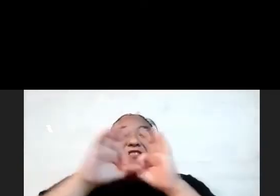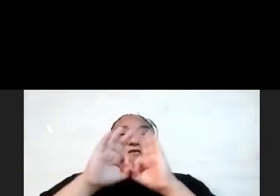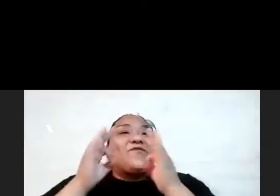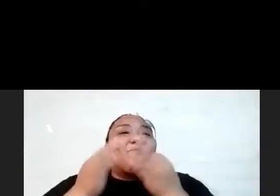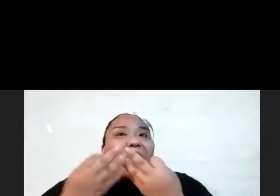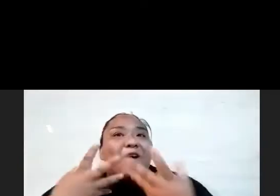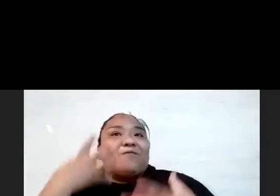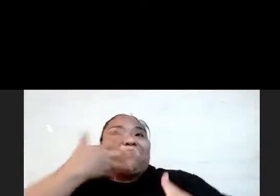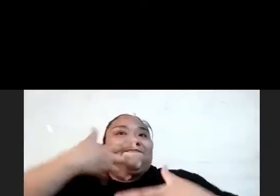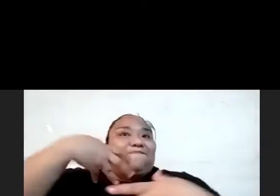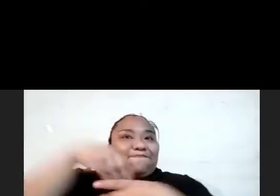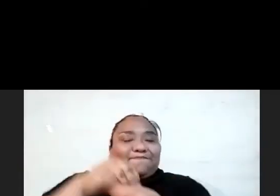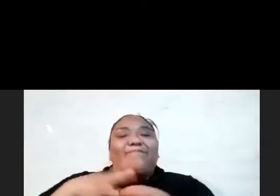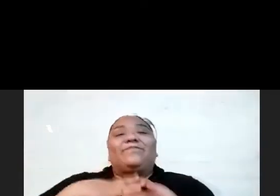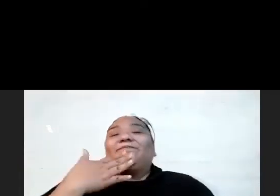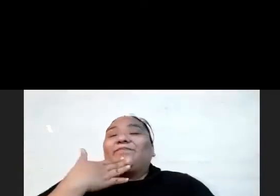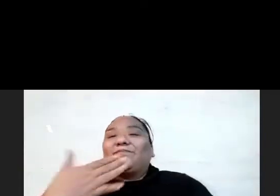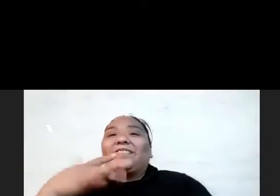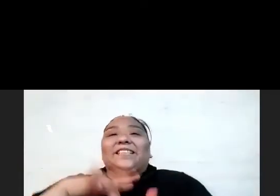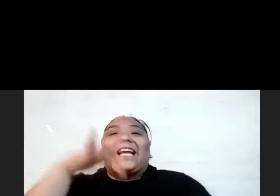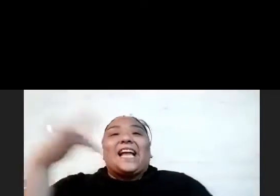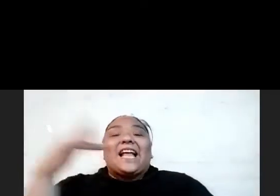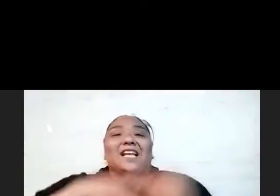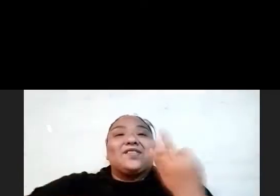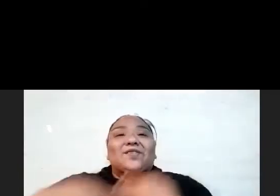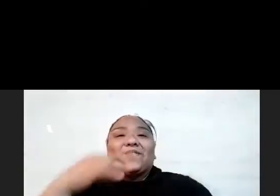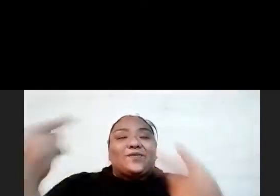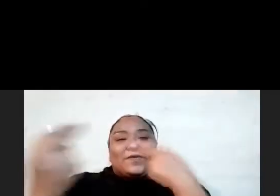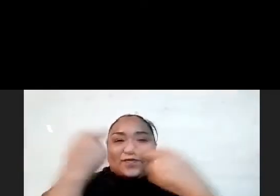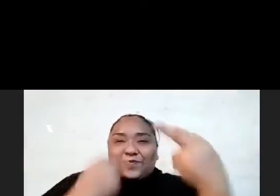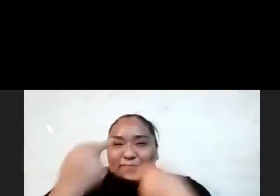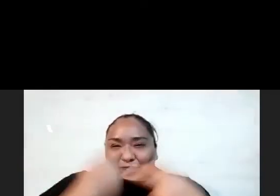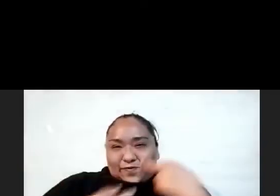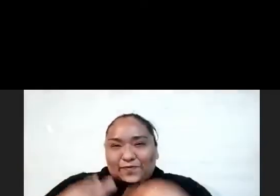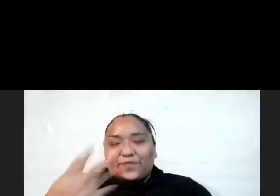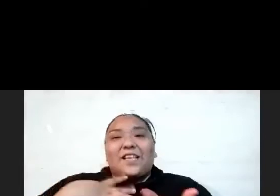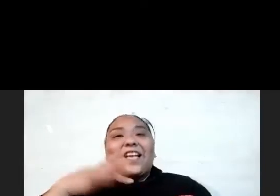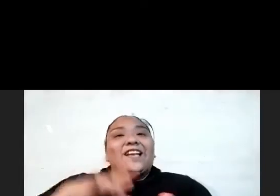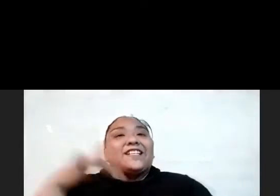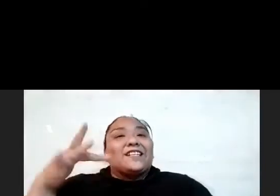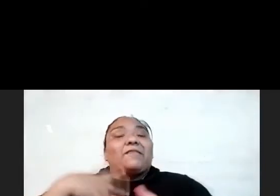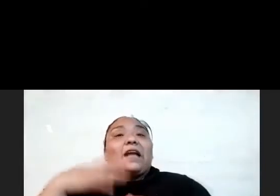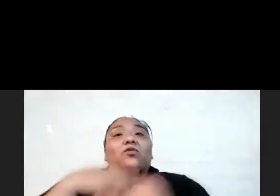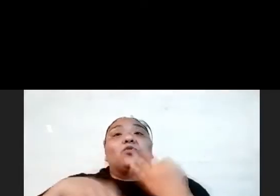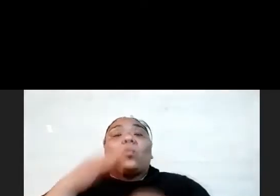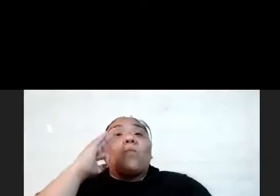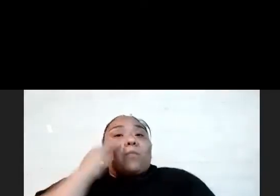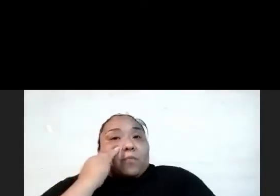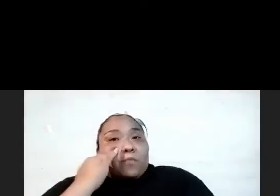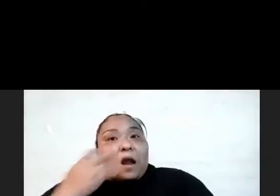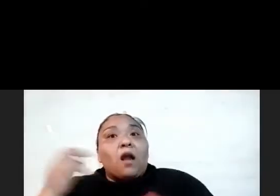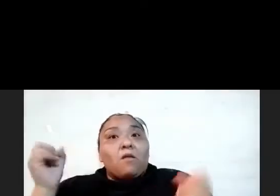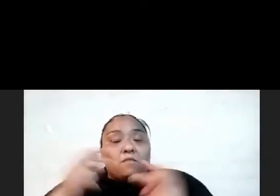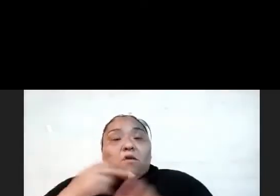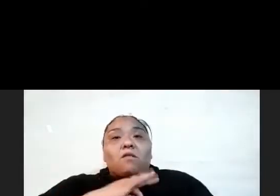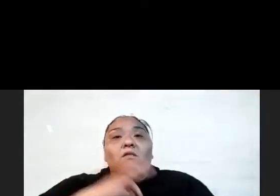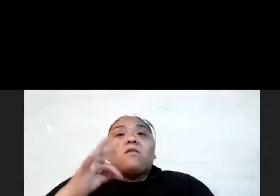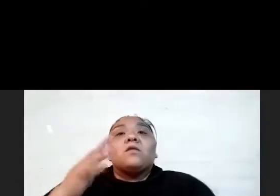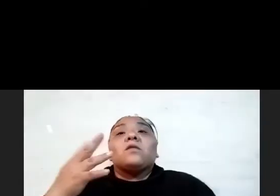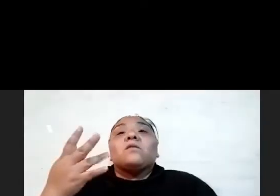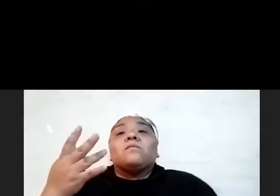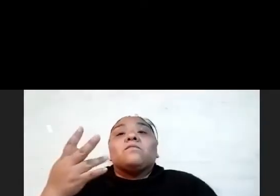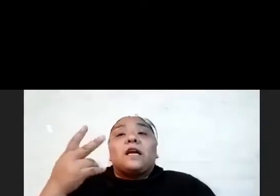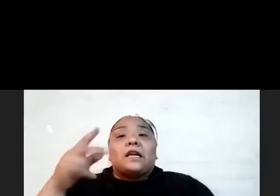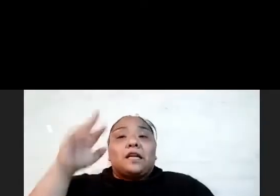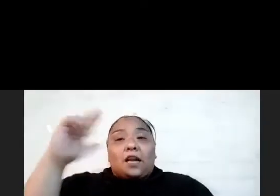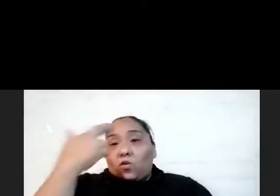de este espacio. Muchísimas gracias a todos por estar aquí. A quienes nos están siguiendo en Facebook, les recordamos que el chat